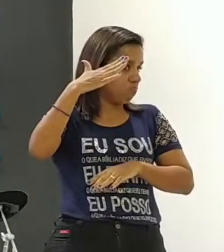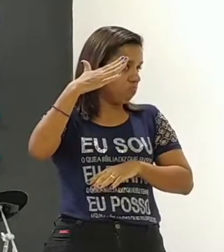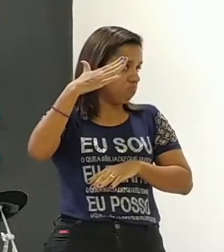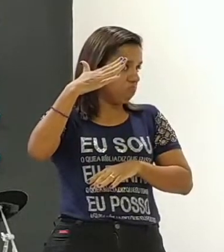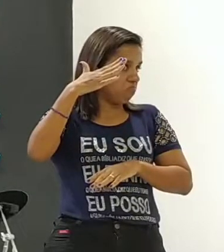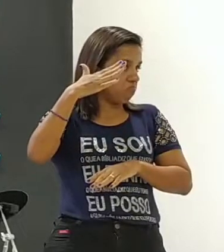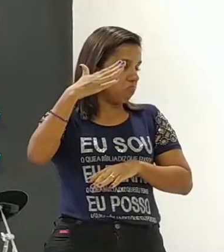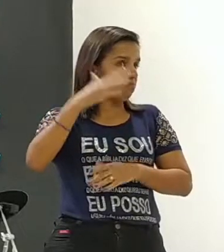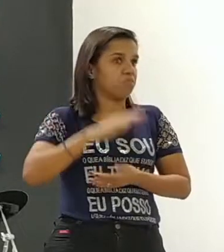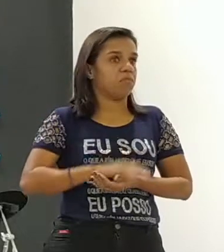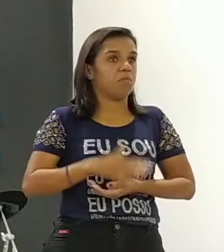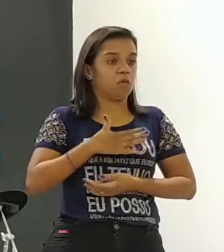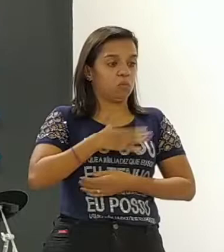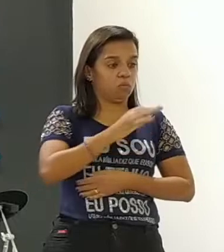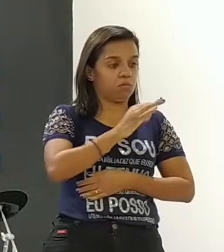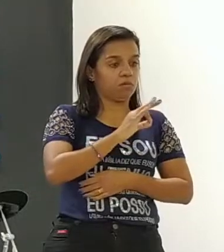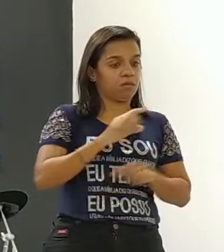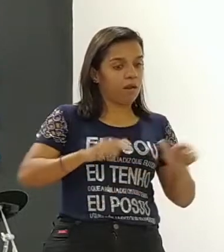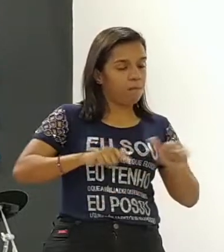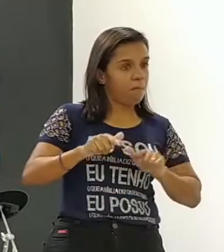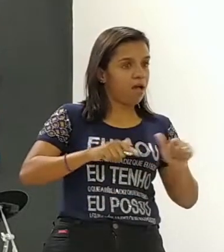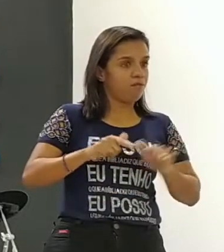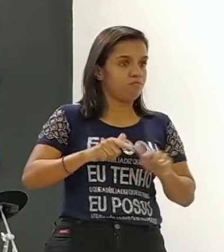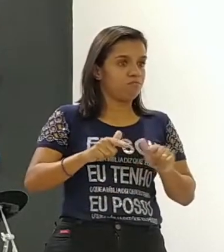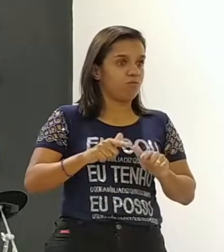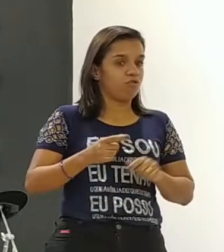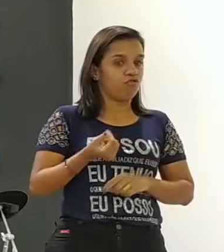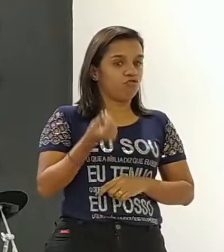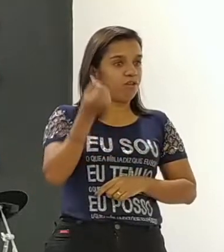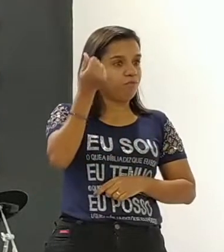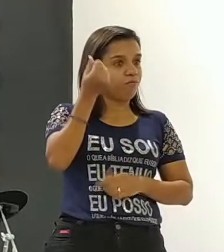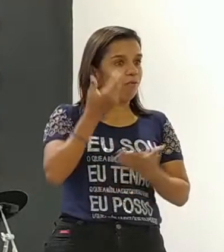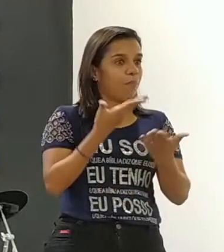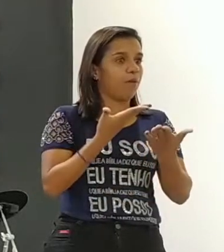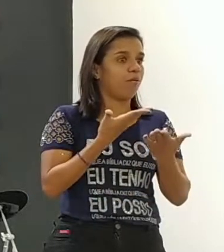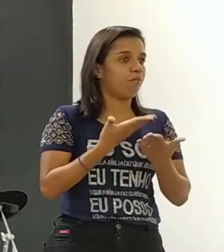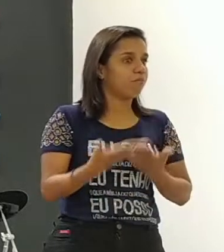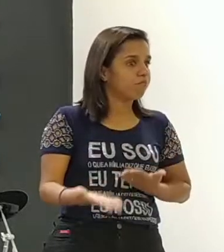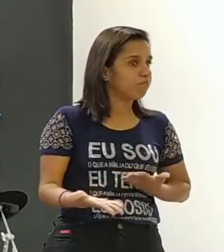efetivamente a minha função, é muito dinheiro.